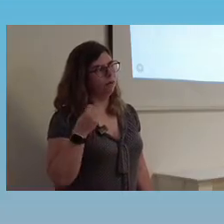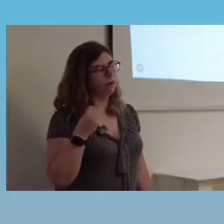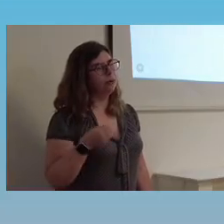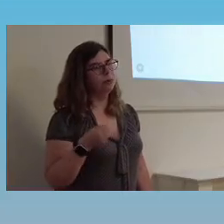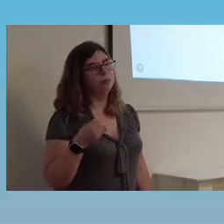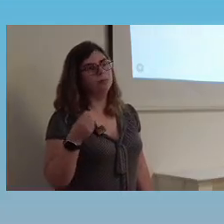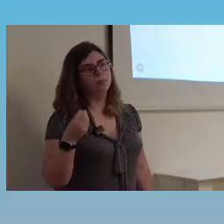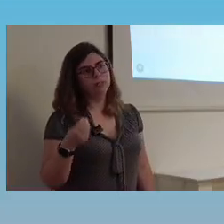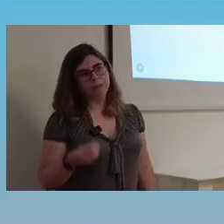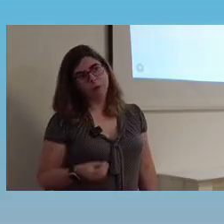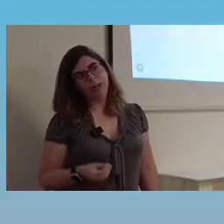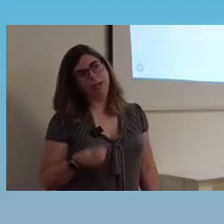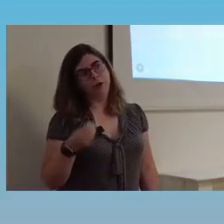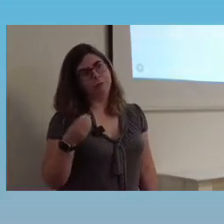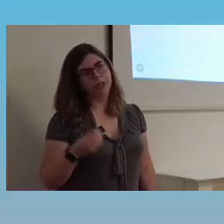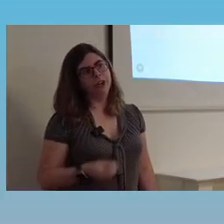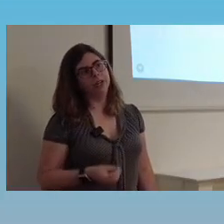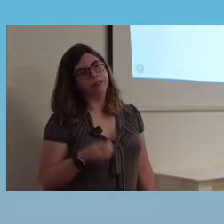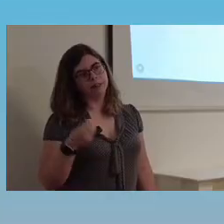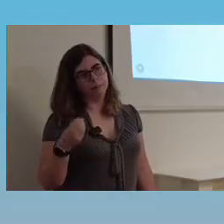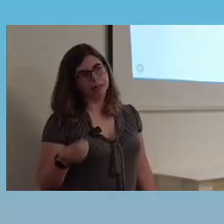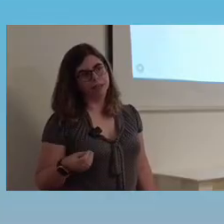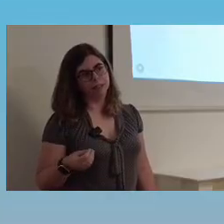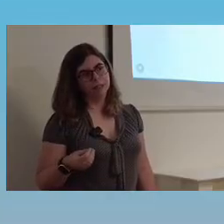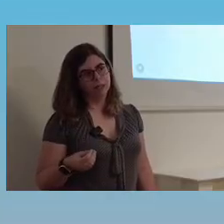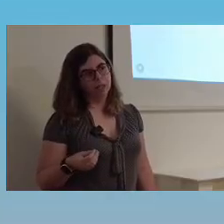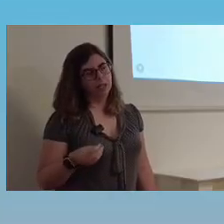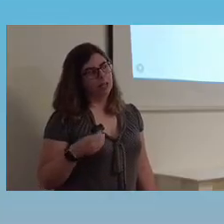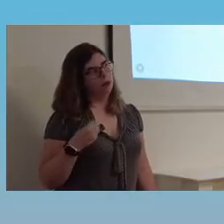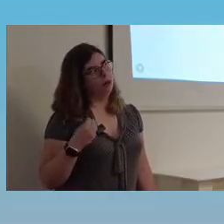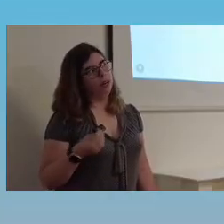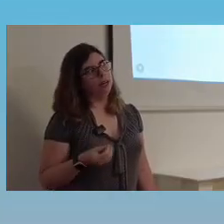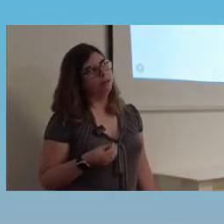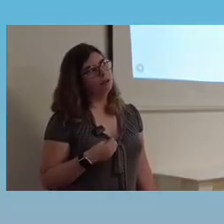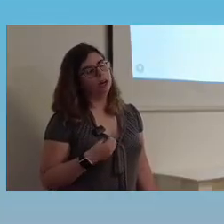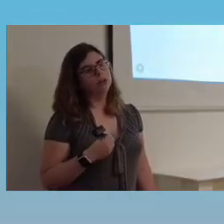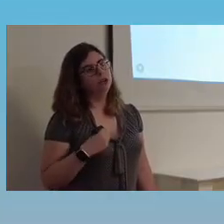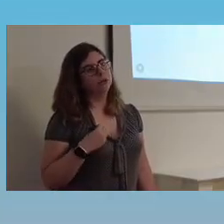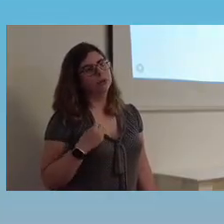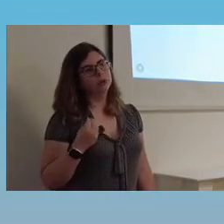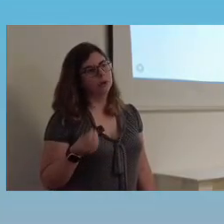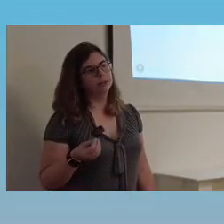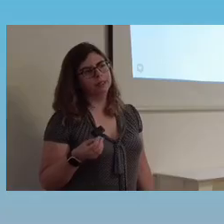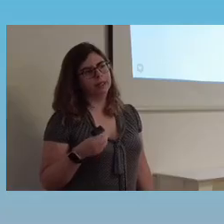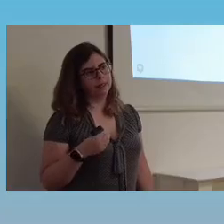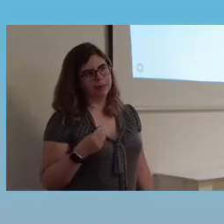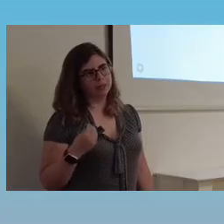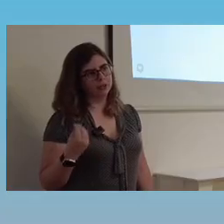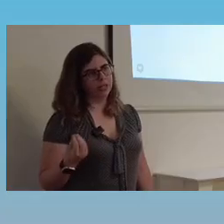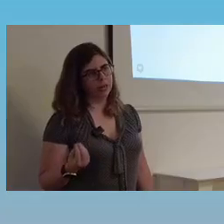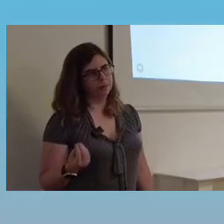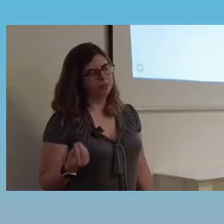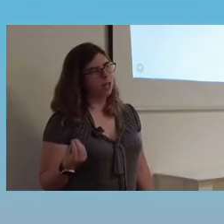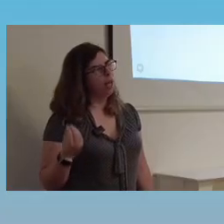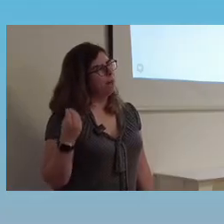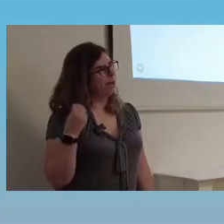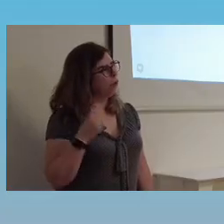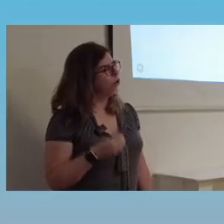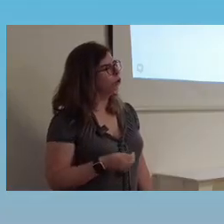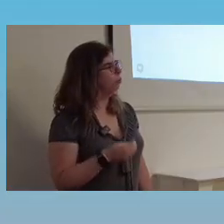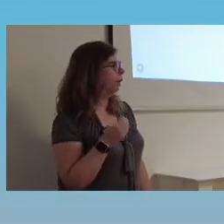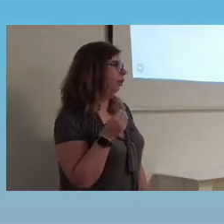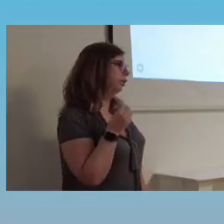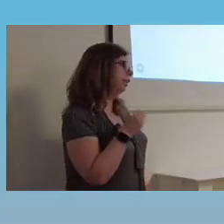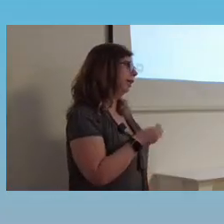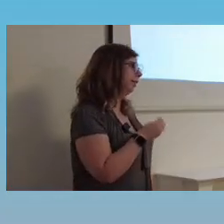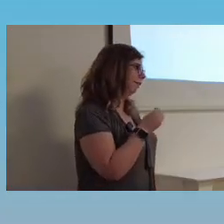vraiment, oui, il y a une pénurie d'interprètes. Et quand il arrive, on aura toujours besoin des interprètes sur le terrain. Par